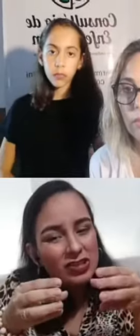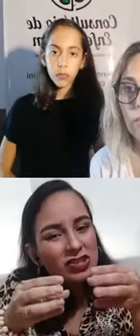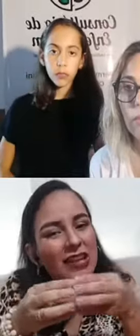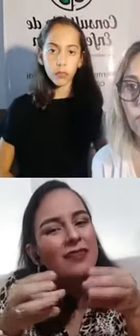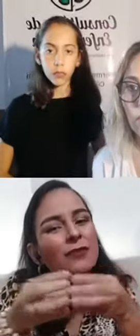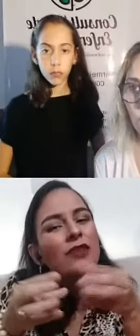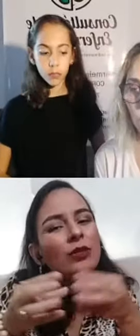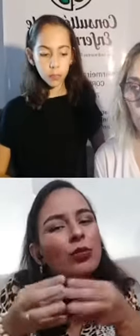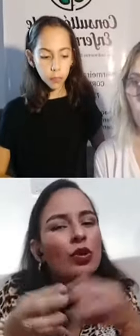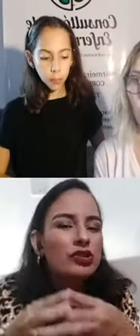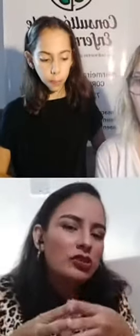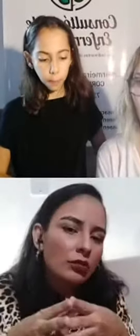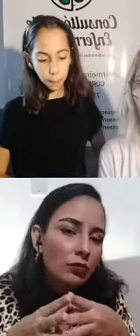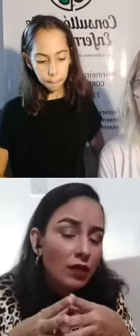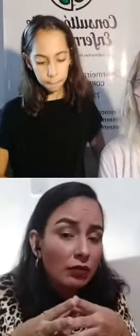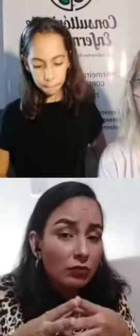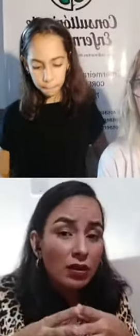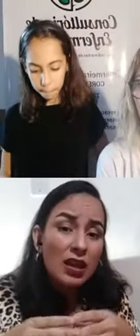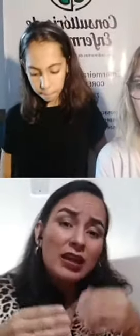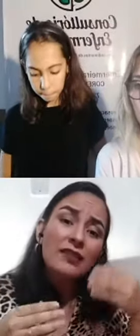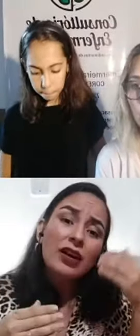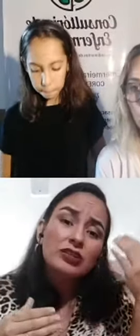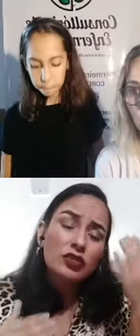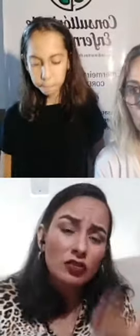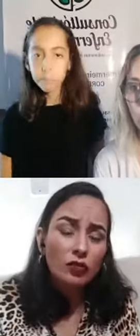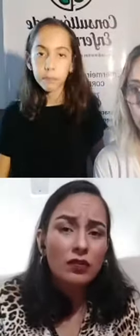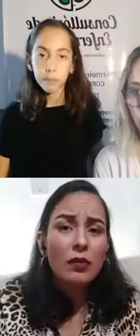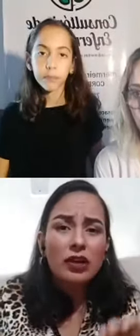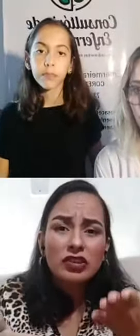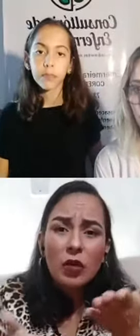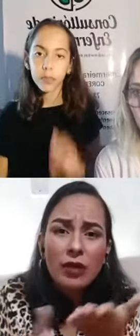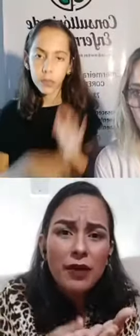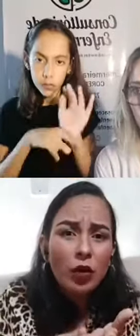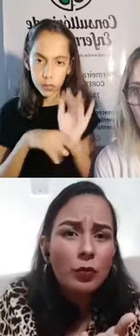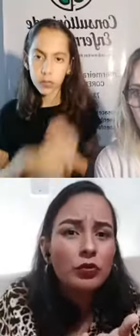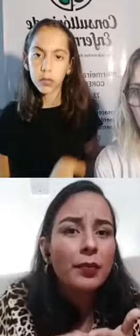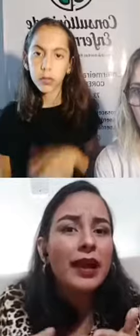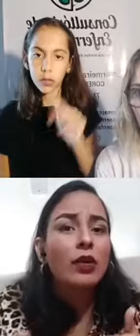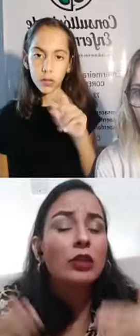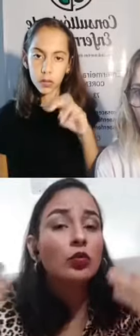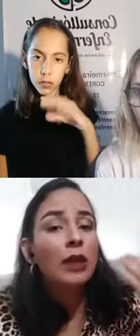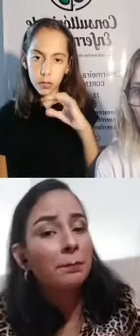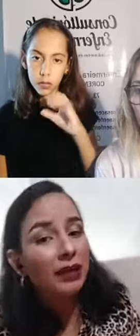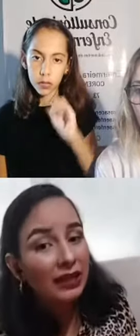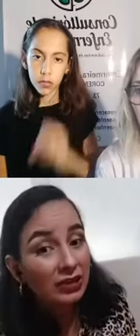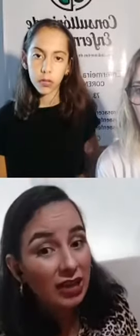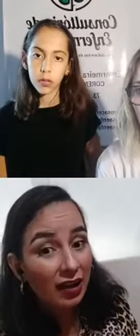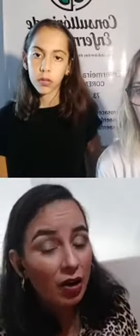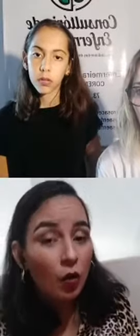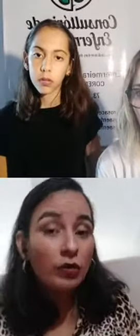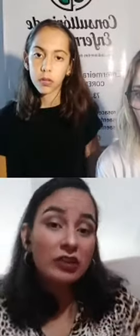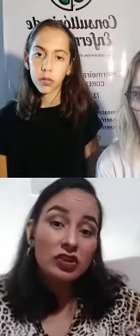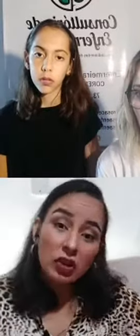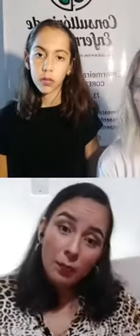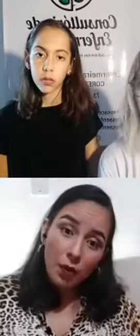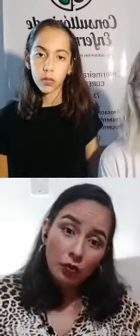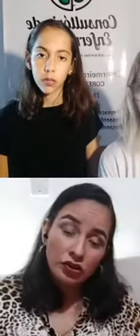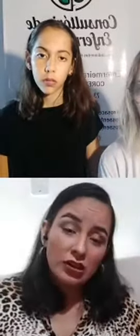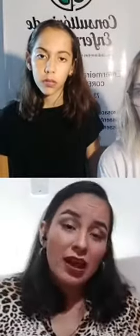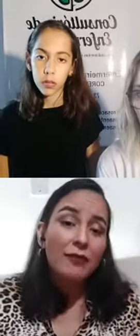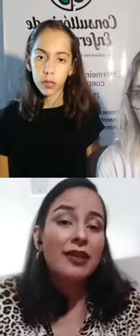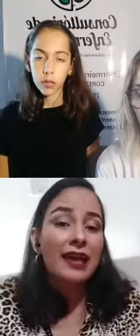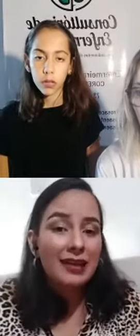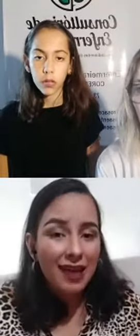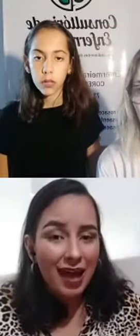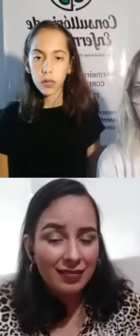a gente tenha esse vínculo cotidiano com os alunos. Isso é uma questão de discussão, eu acho que alguém falou muito bem agora, tudo é planejar. O que a gente não pode